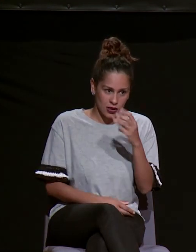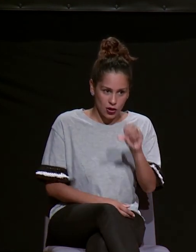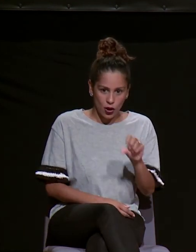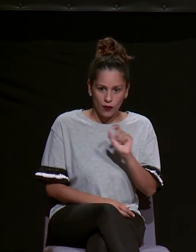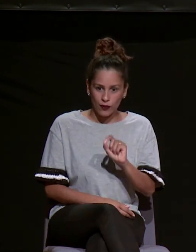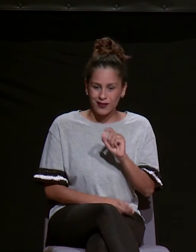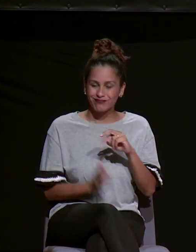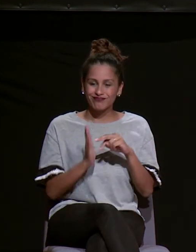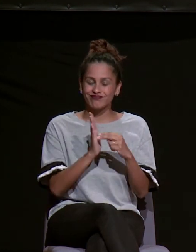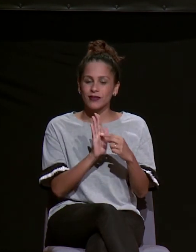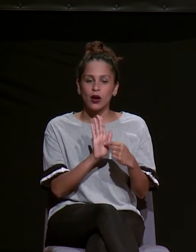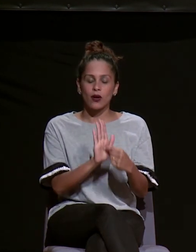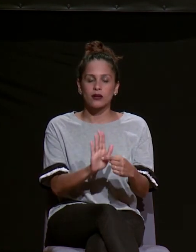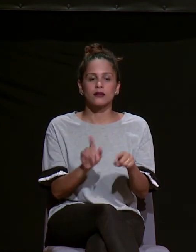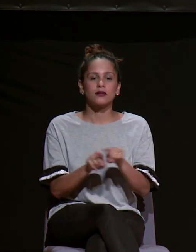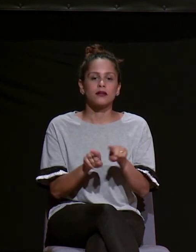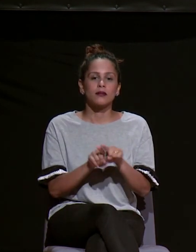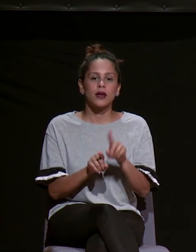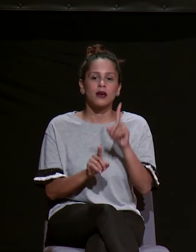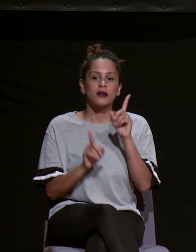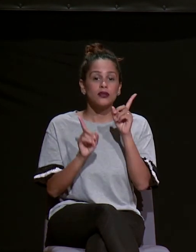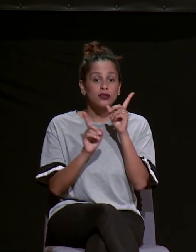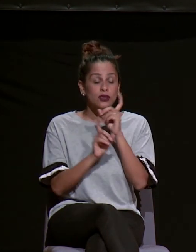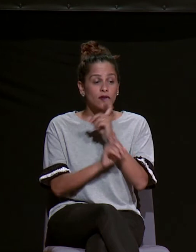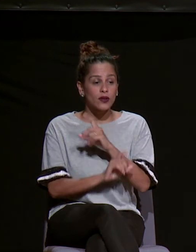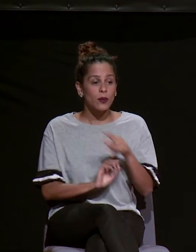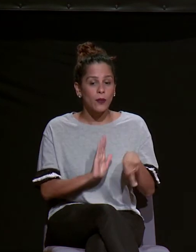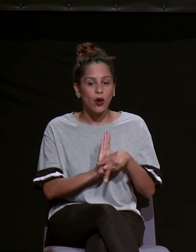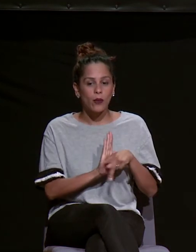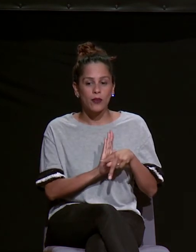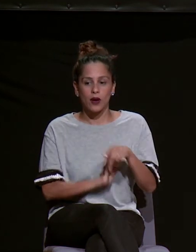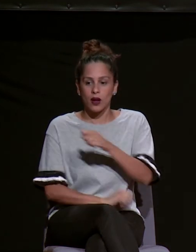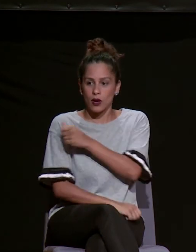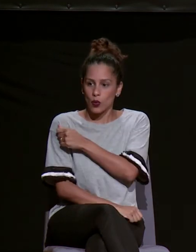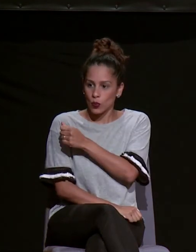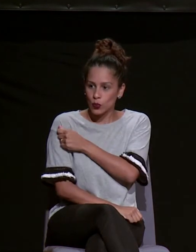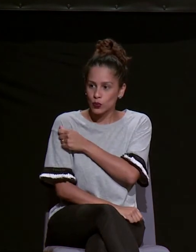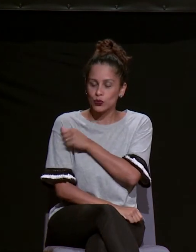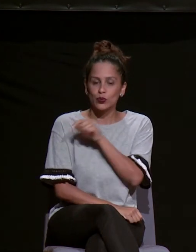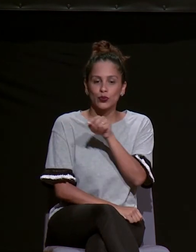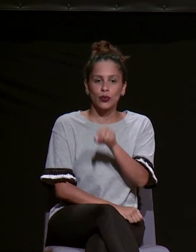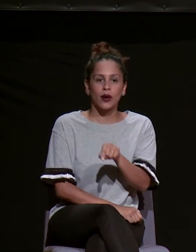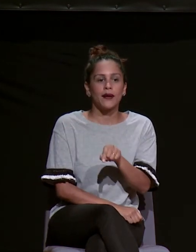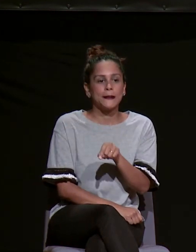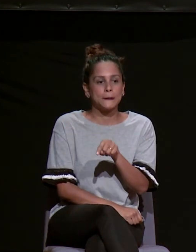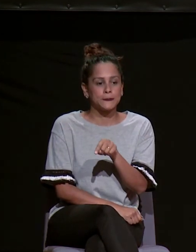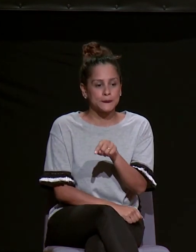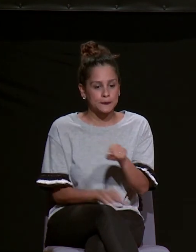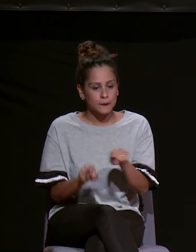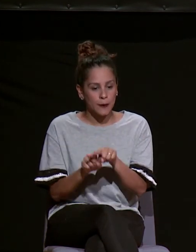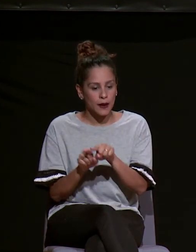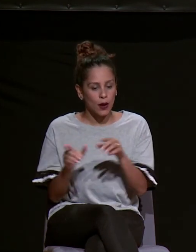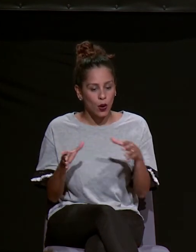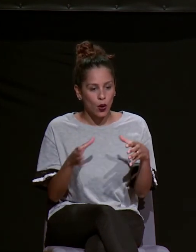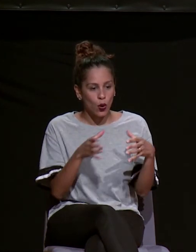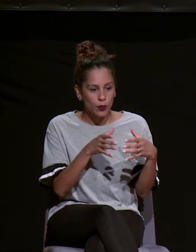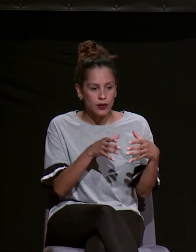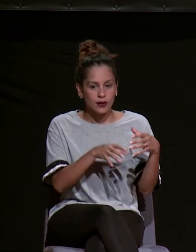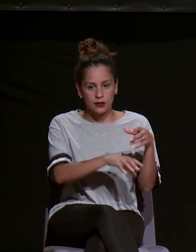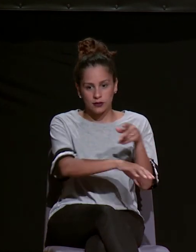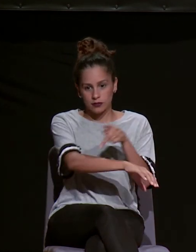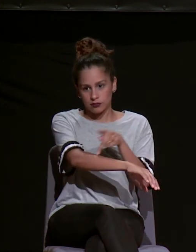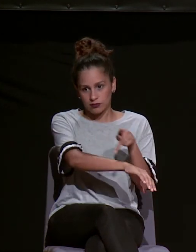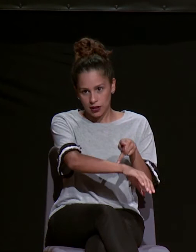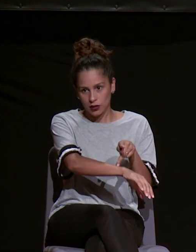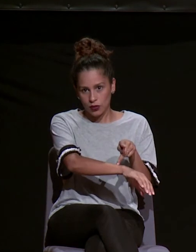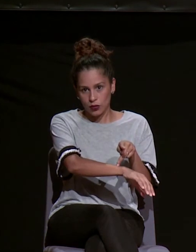uma dificuldade de recepção por parte dos alunos, dos educandos, né? Por parte da comunidade pedagógica da escola e